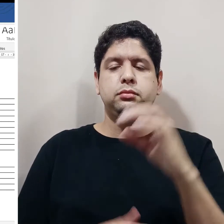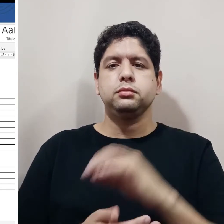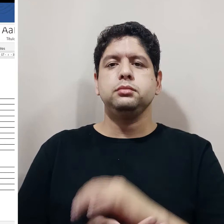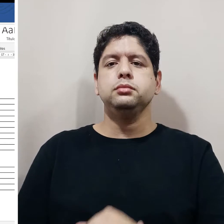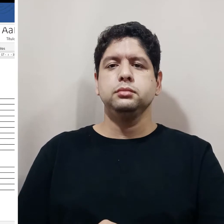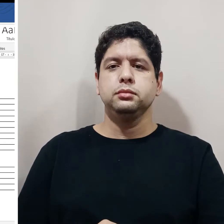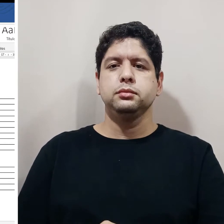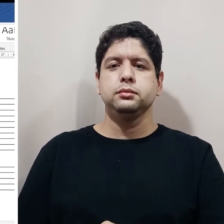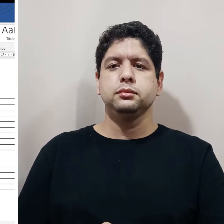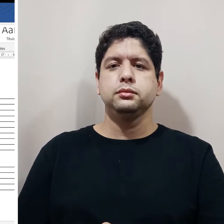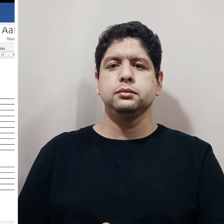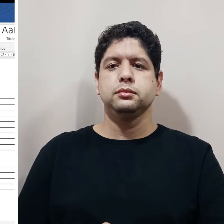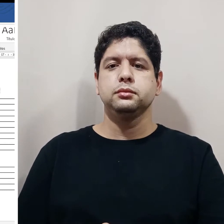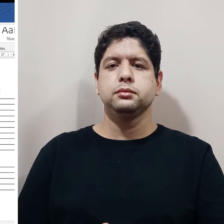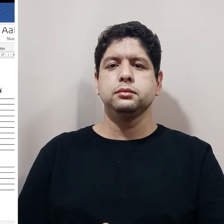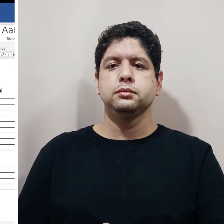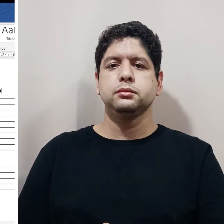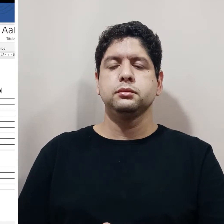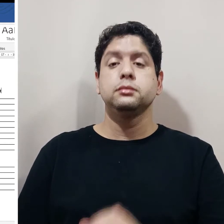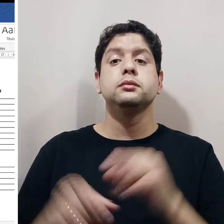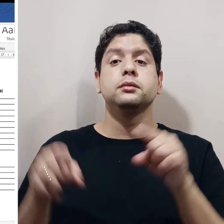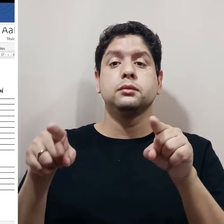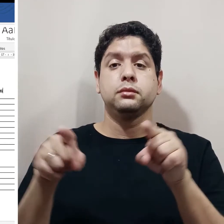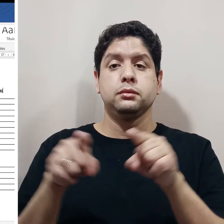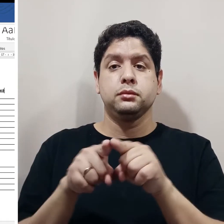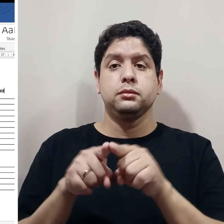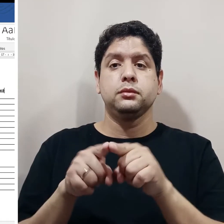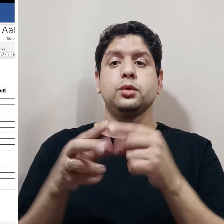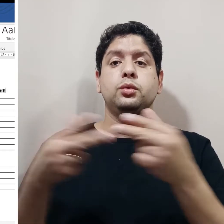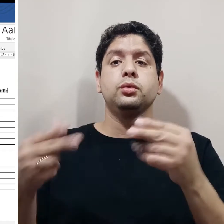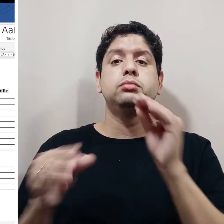e científica.